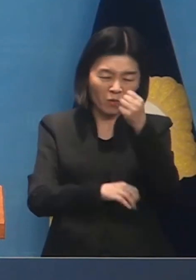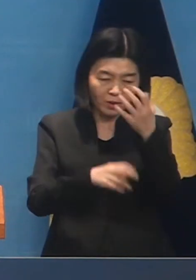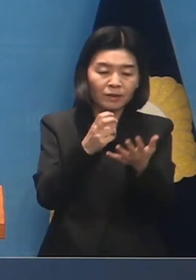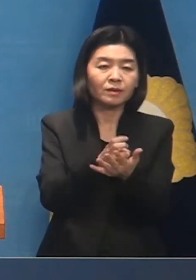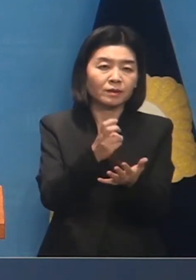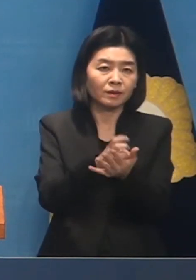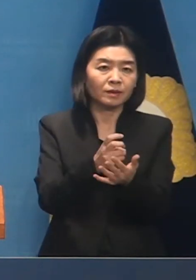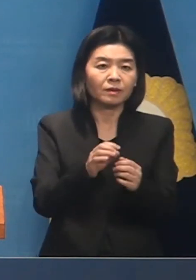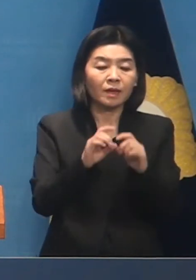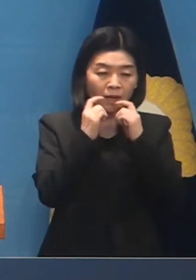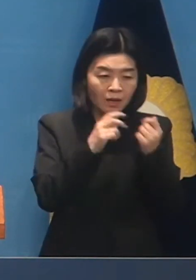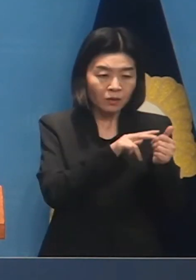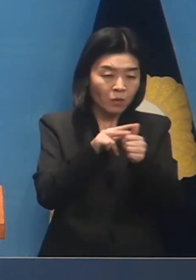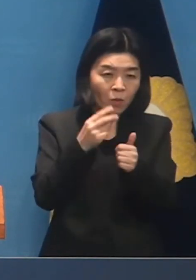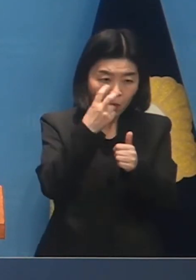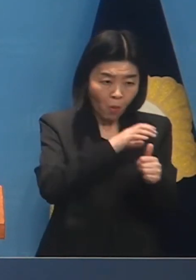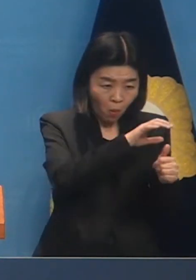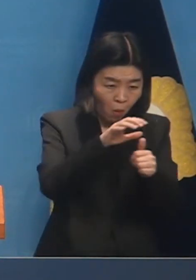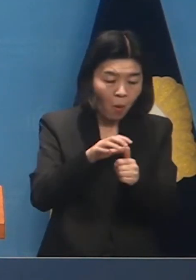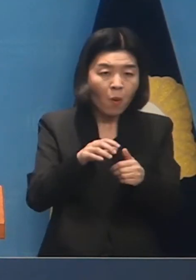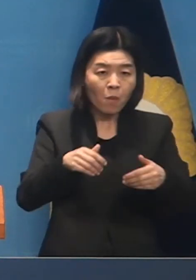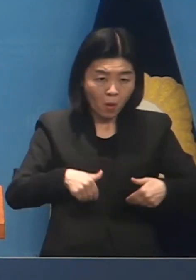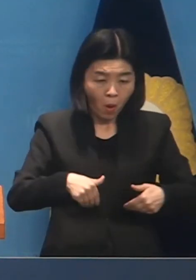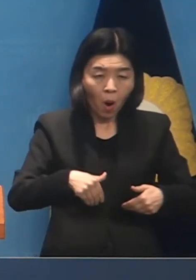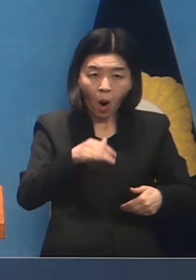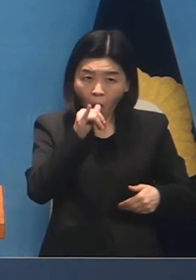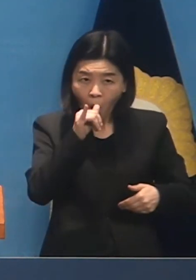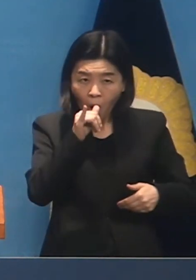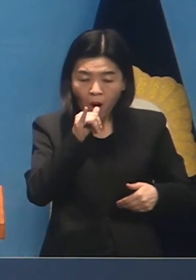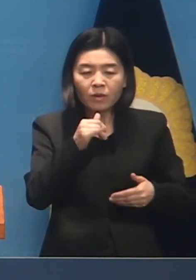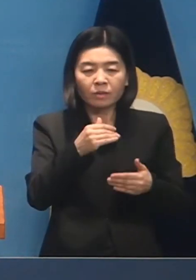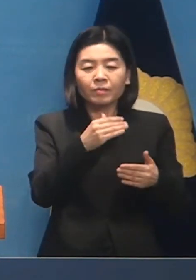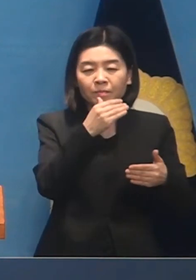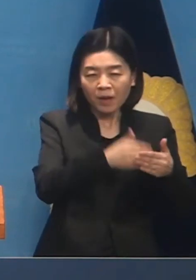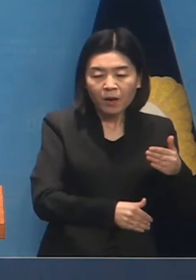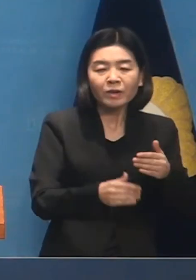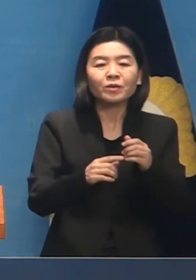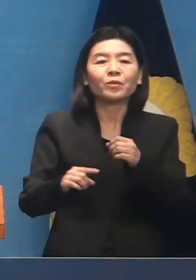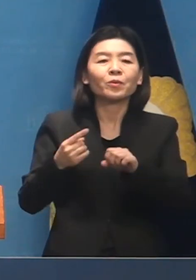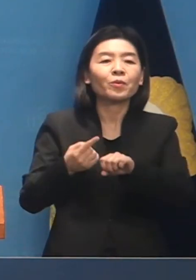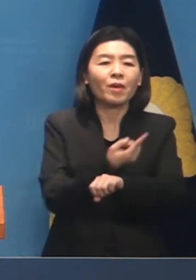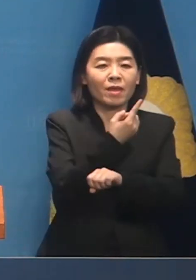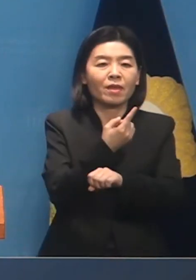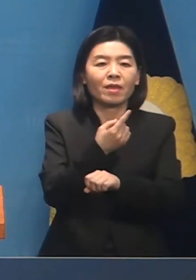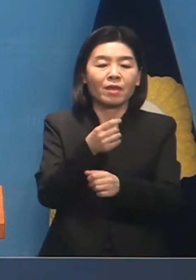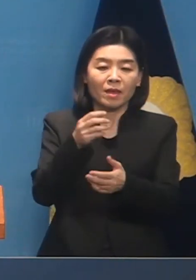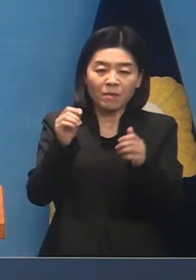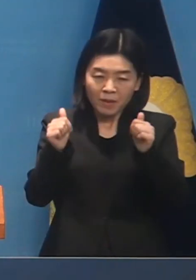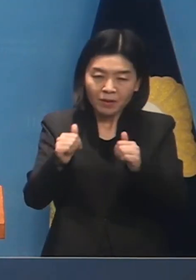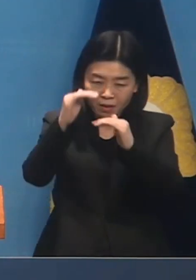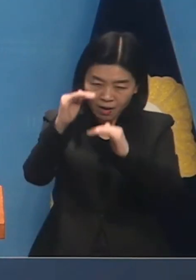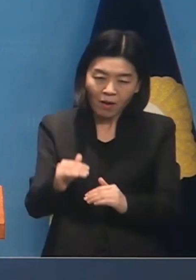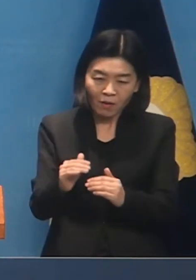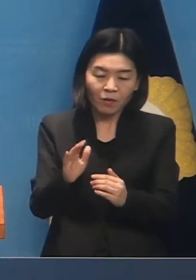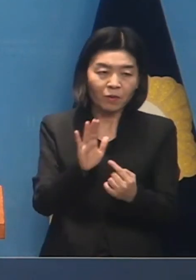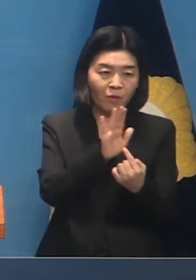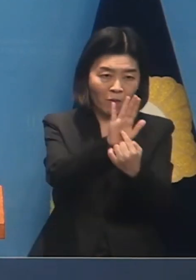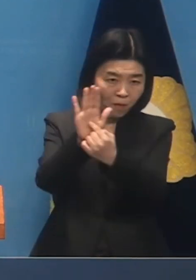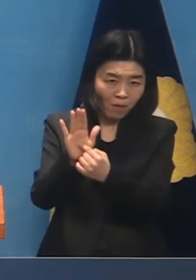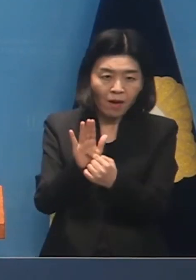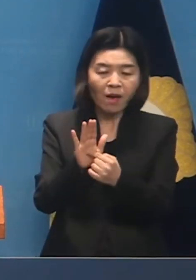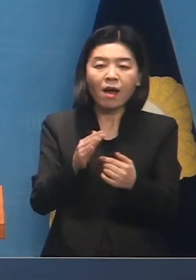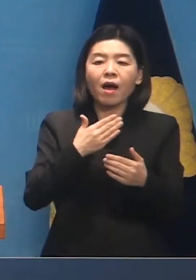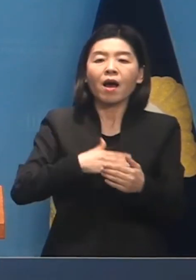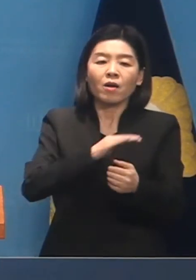등 보호가 필요한 내용을 제외하고는 한결문을 완전히 공개하여 국민의 알 권리를 보장하고